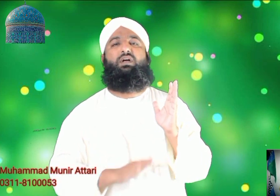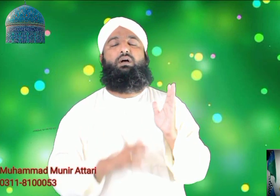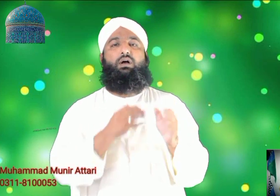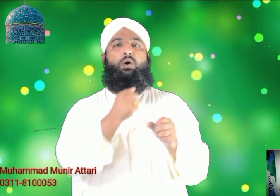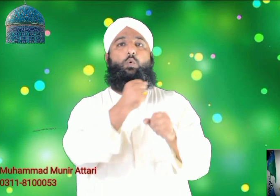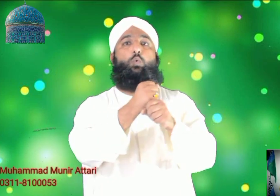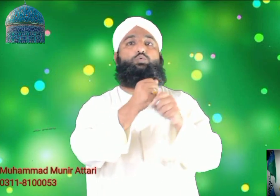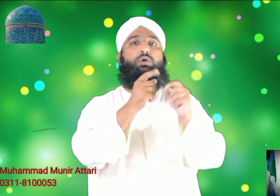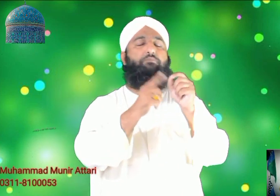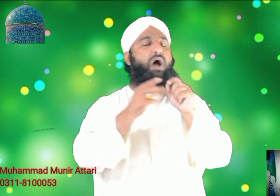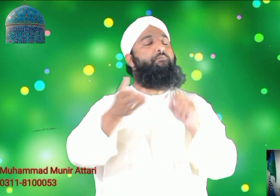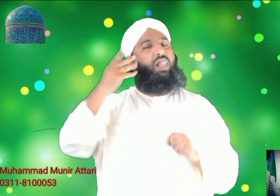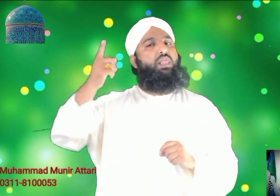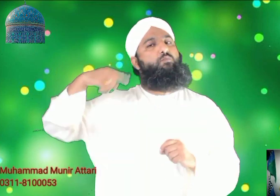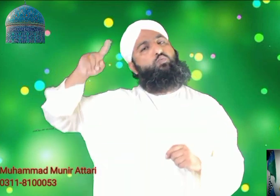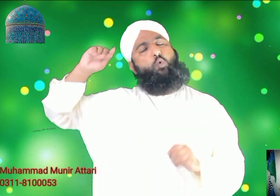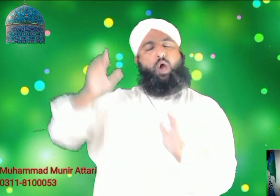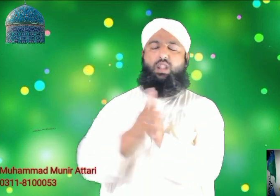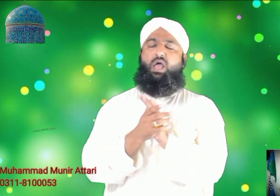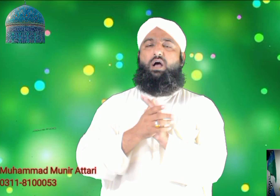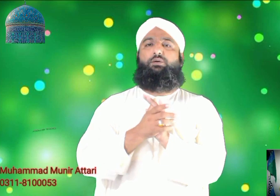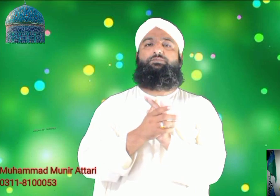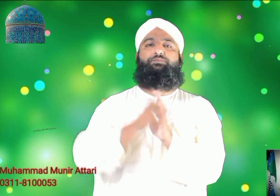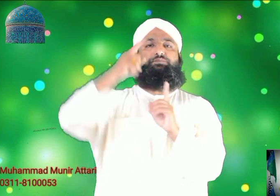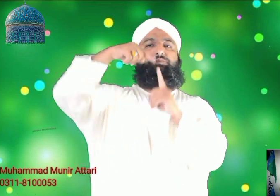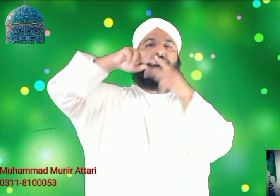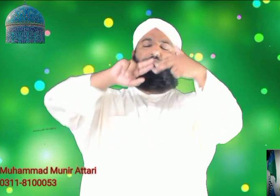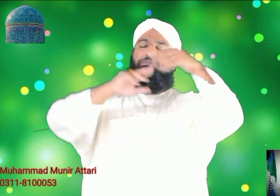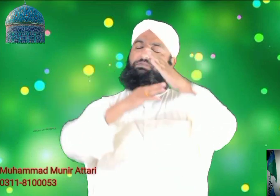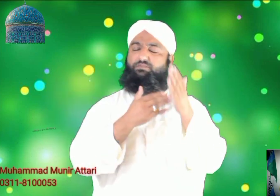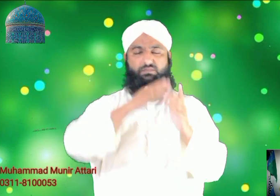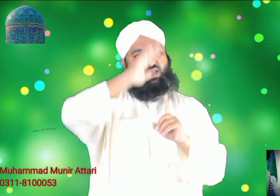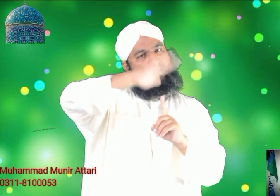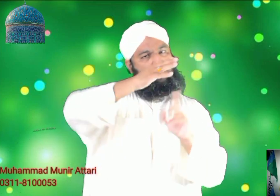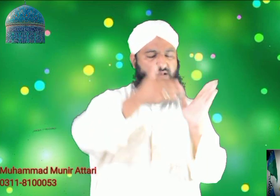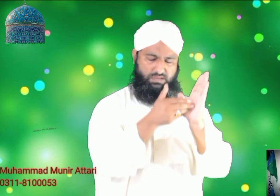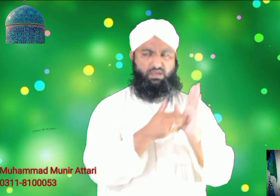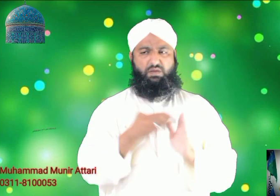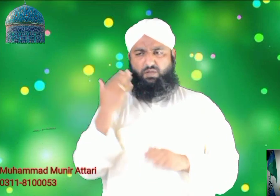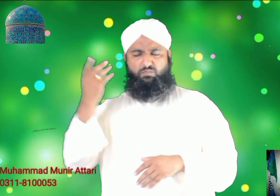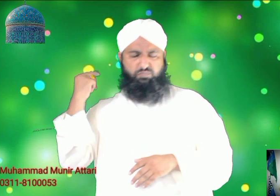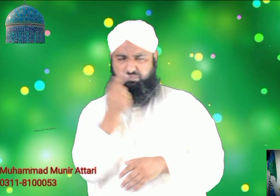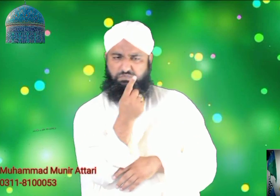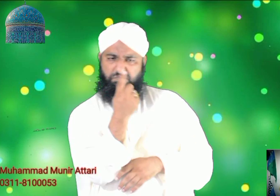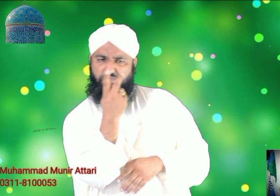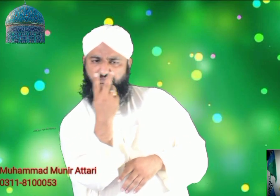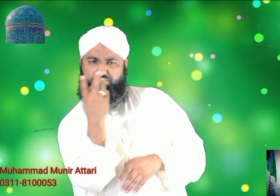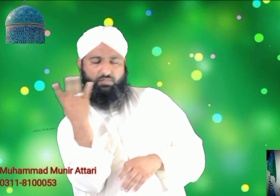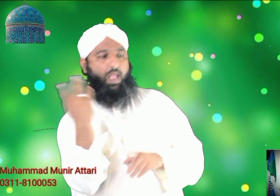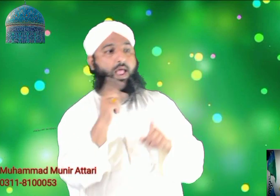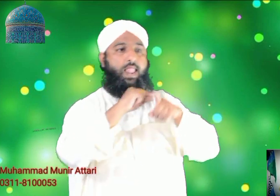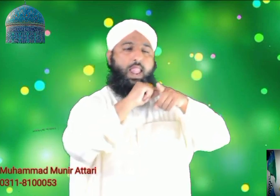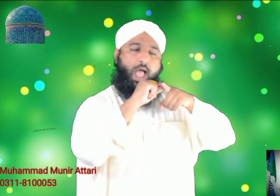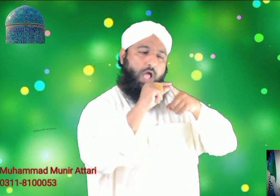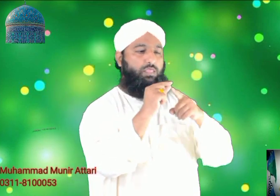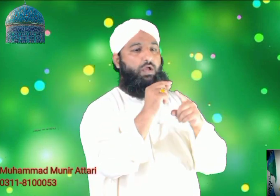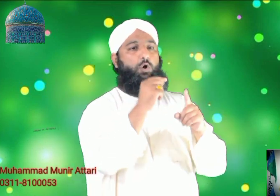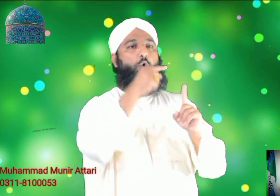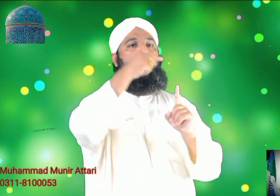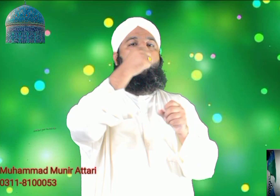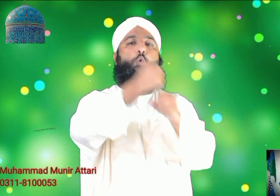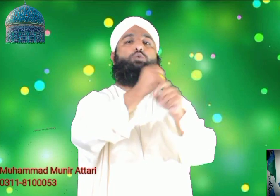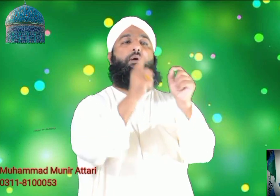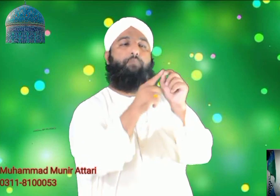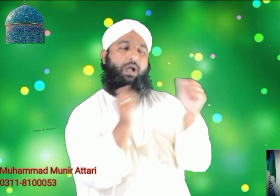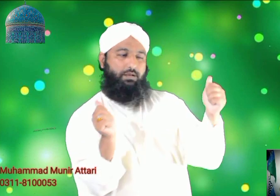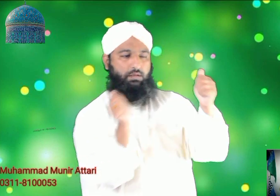شیخ محمد بن ابو الفتح فرماتے میں نے کچھ راتیں حضور غوث پاک کی خدمت میں رہا. یہ بڑی کمال کی بات ہے. ہم جیسے